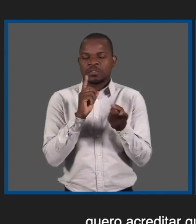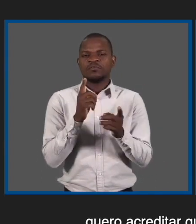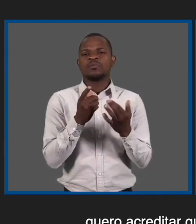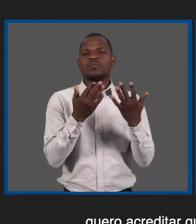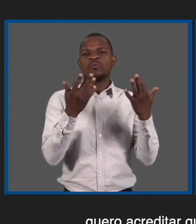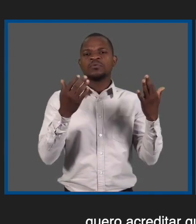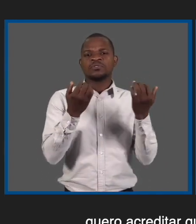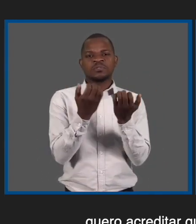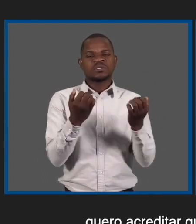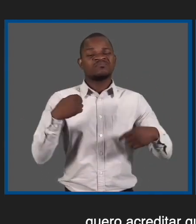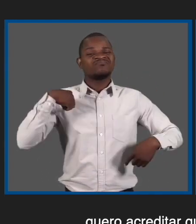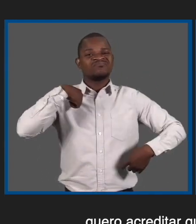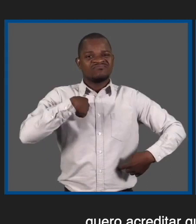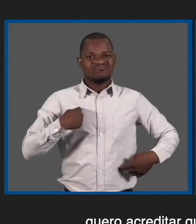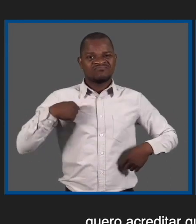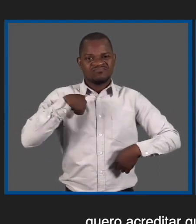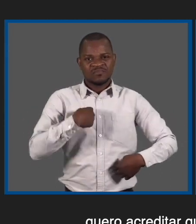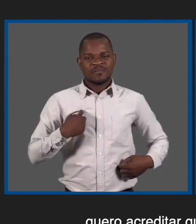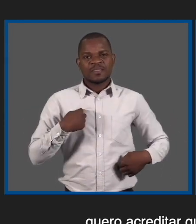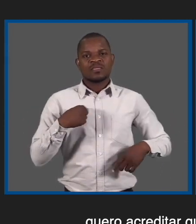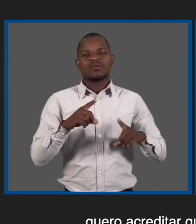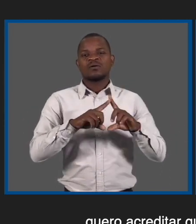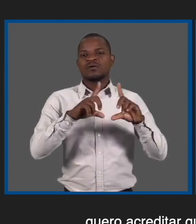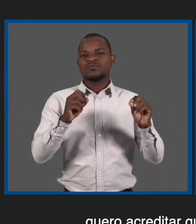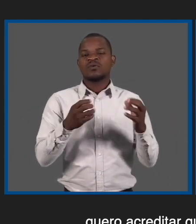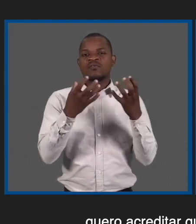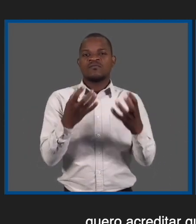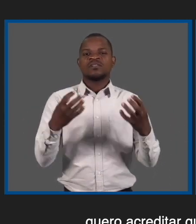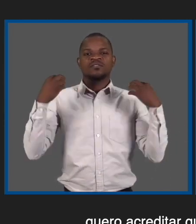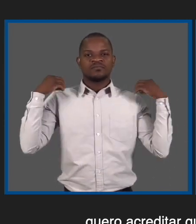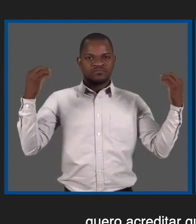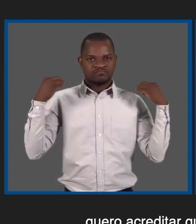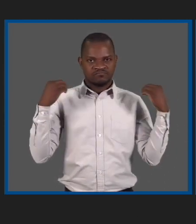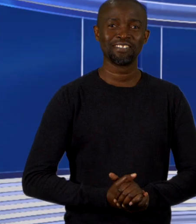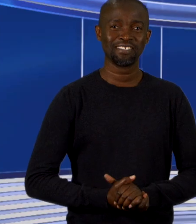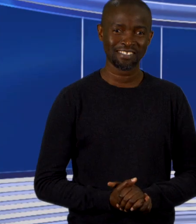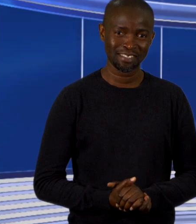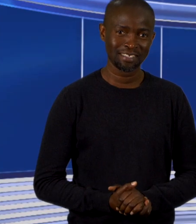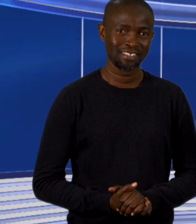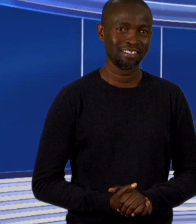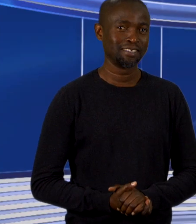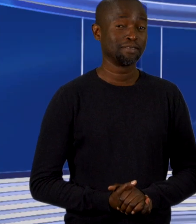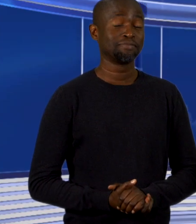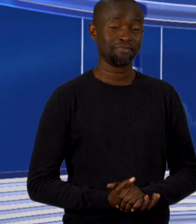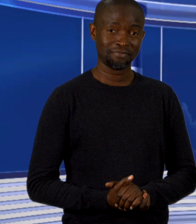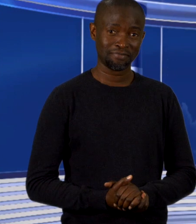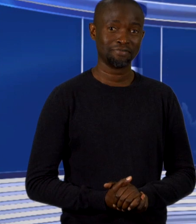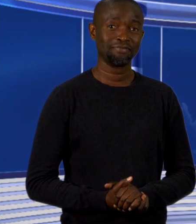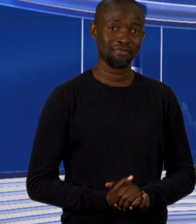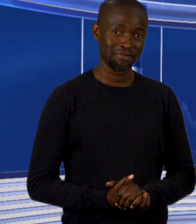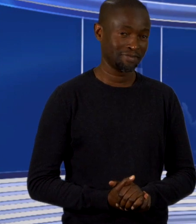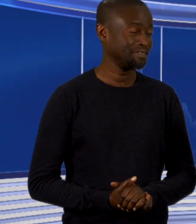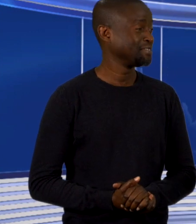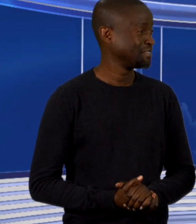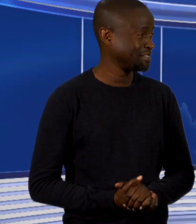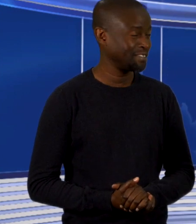acreditar que muitas delas vão sofrer diretamente o impacto desta falta de fisioterapia. Na aula de língua de sinais de